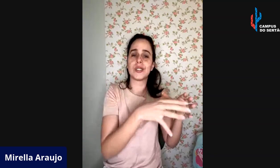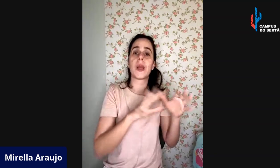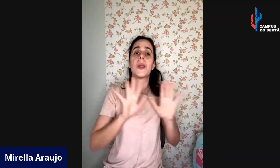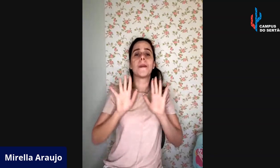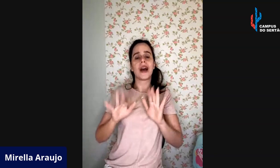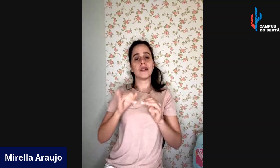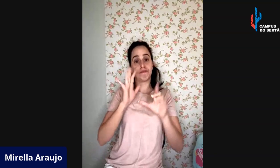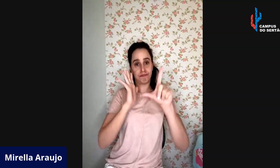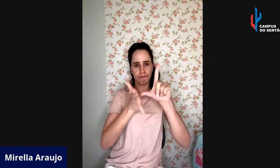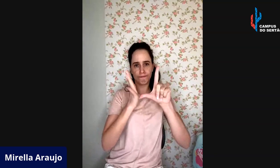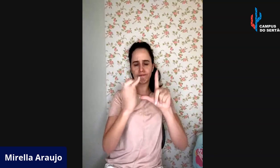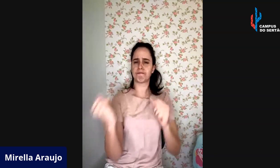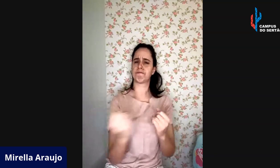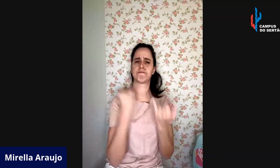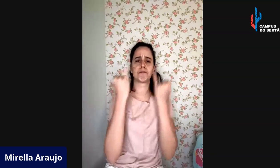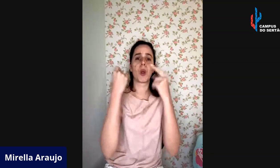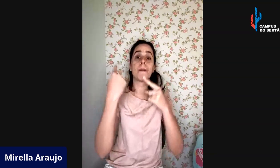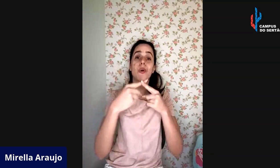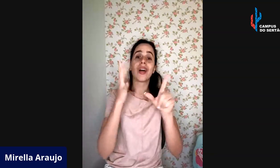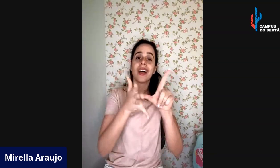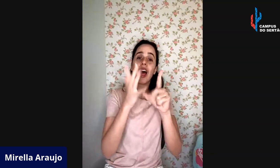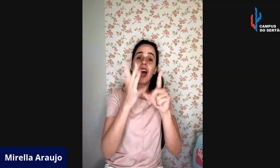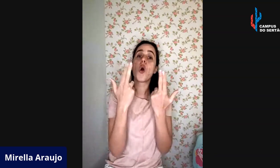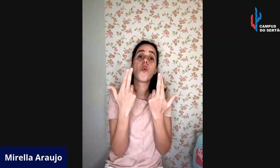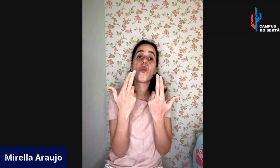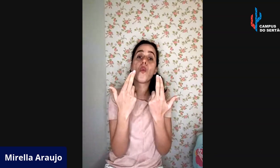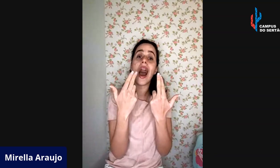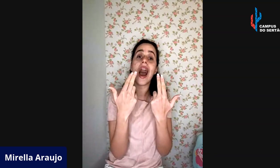nessas disciplinas específicas. Então,